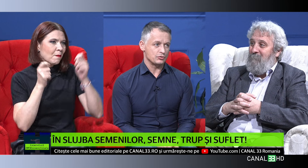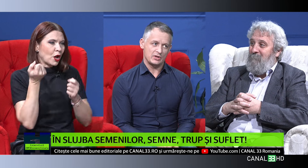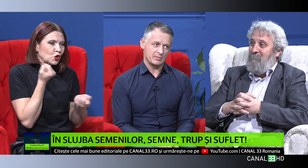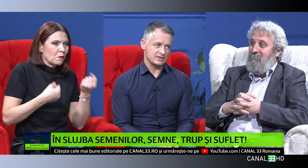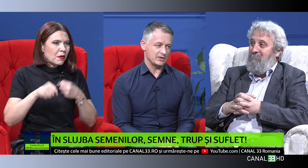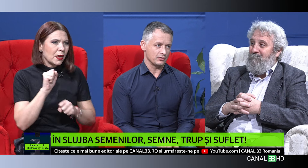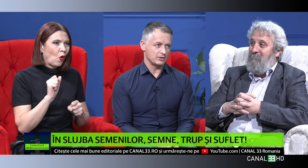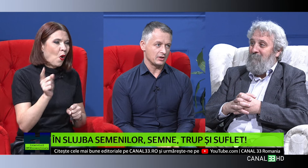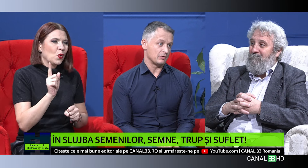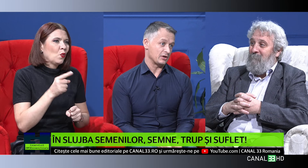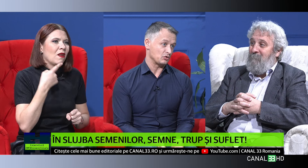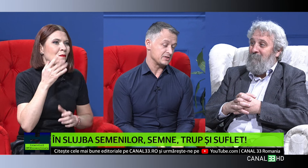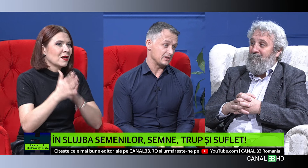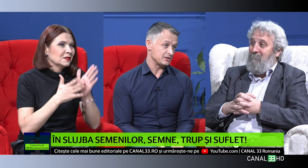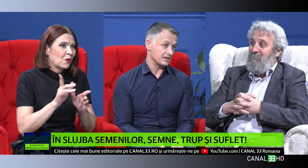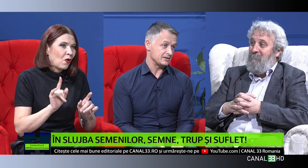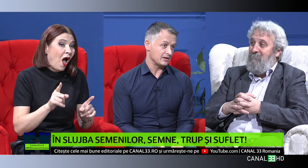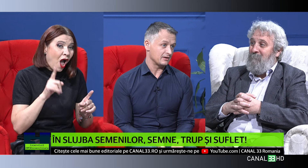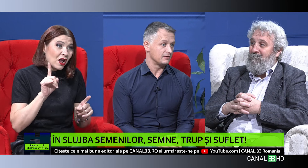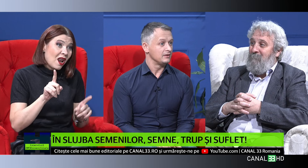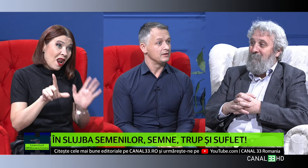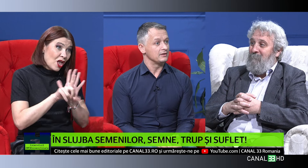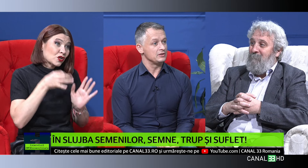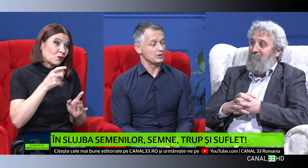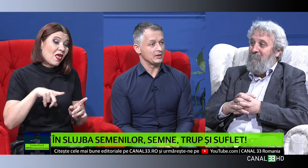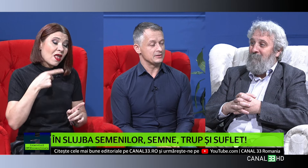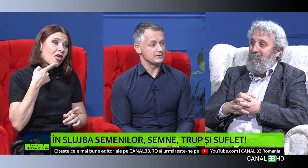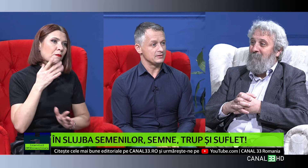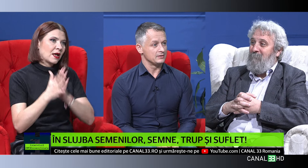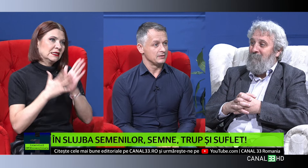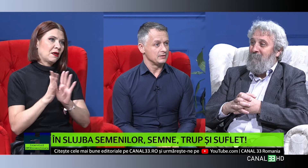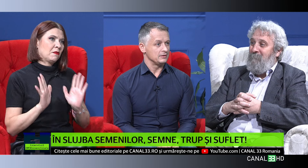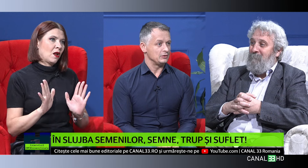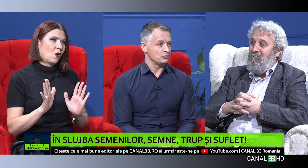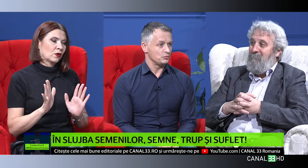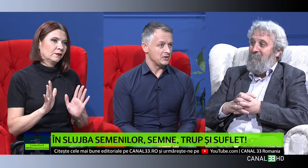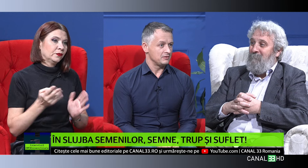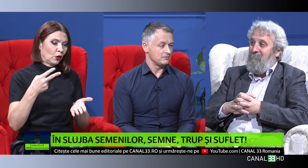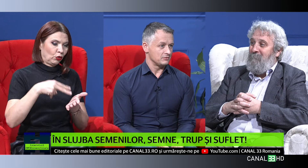și nu limba semnelor. Așa cum este legislația din ziua de astăzi, din